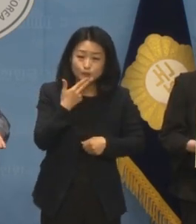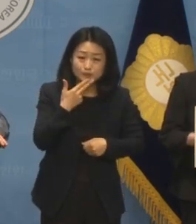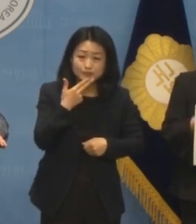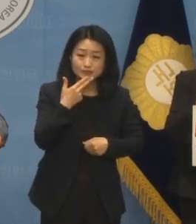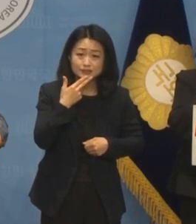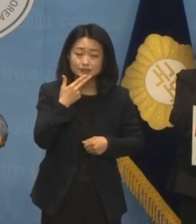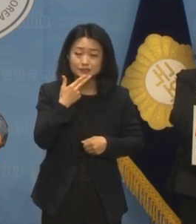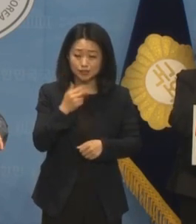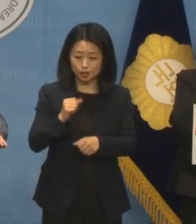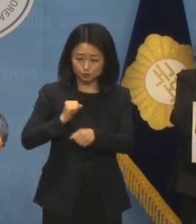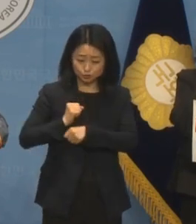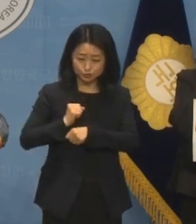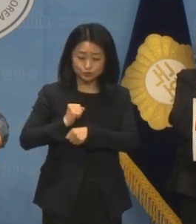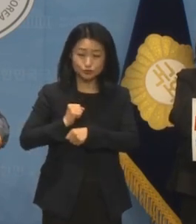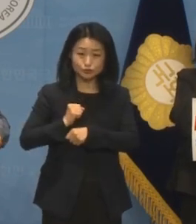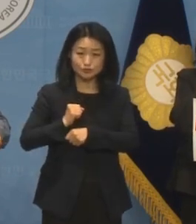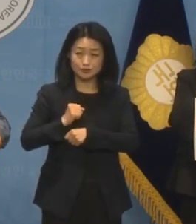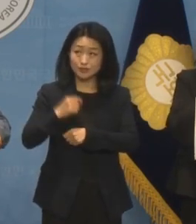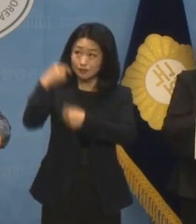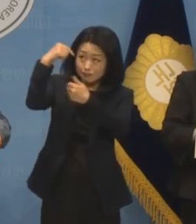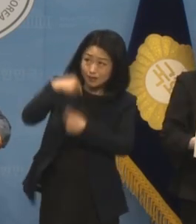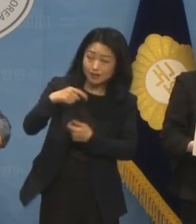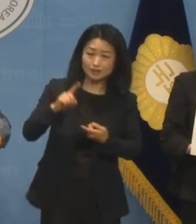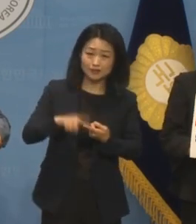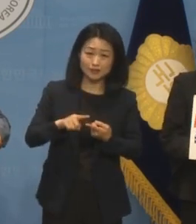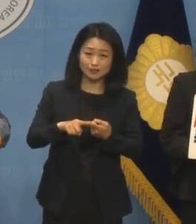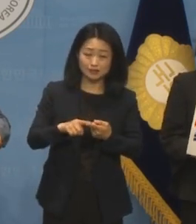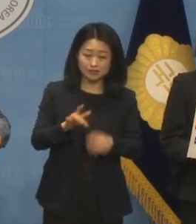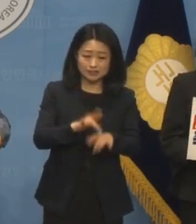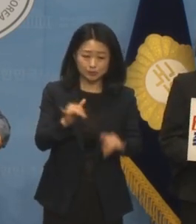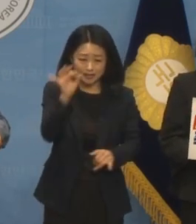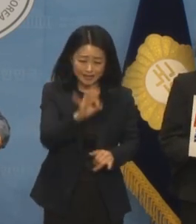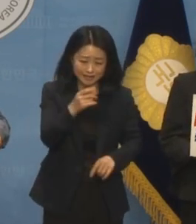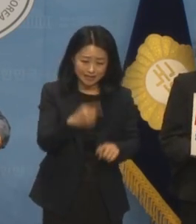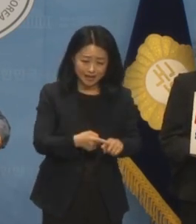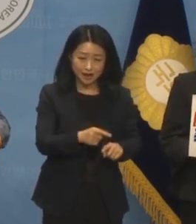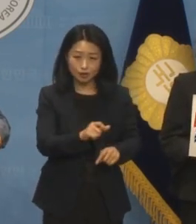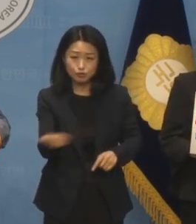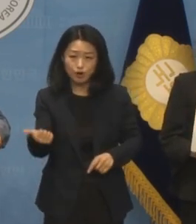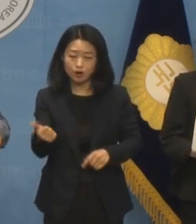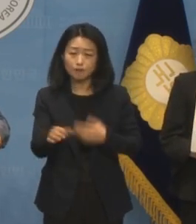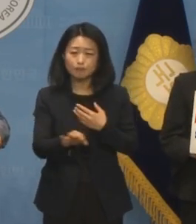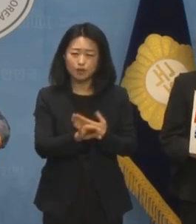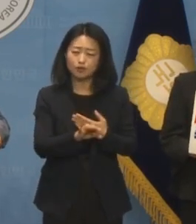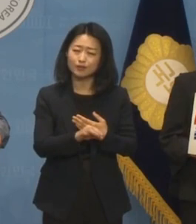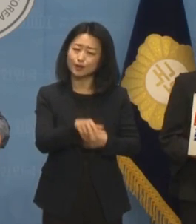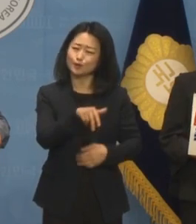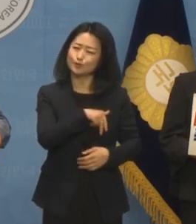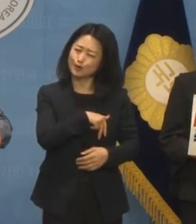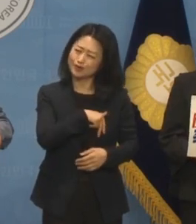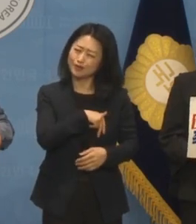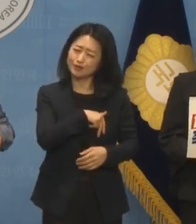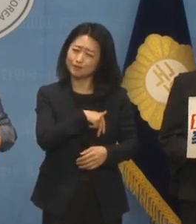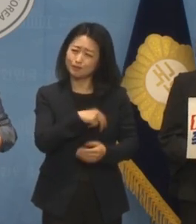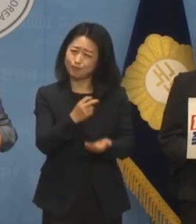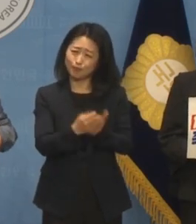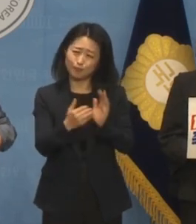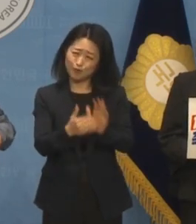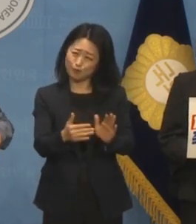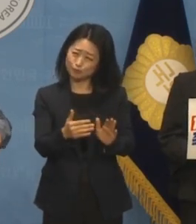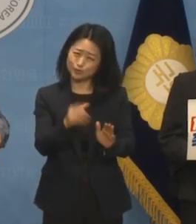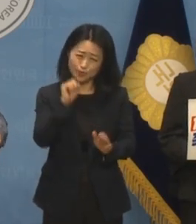그렇게 만약에 지시를 받아서 억울하게 숨졌다면 아마 이렇게 거부하지는 않지 않을까요?